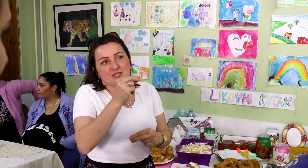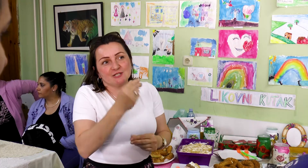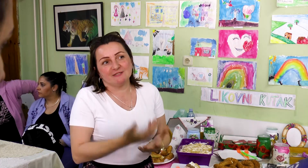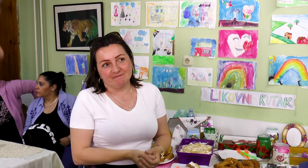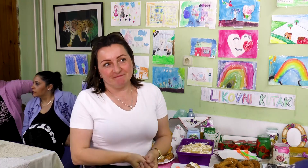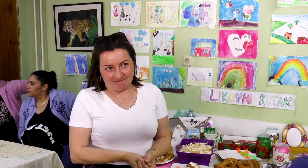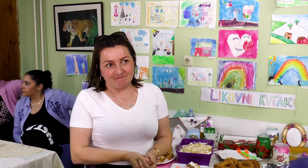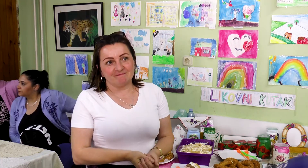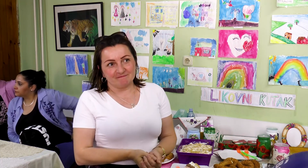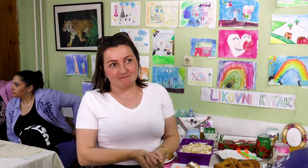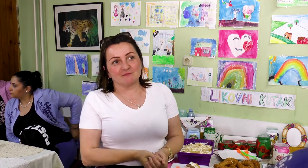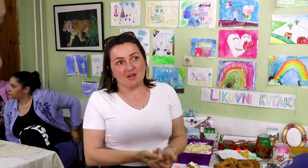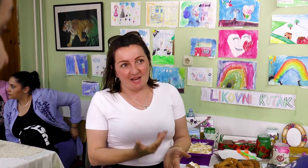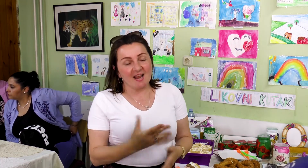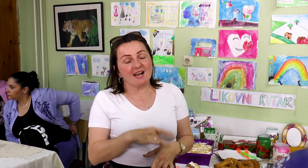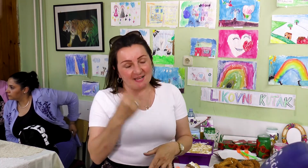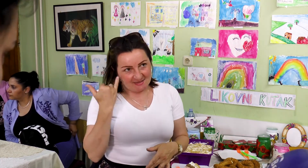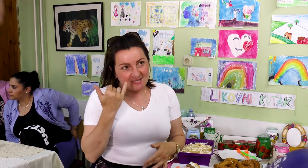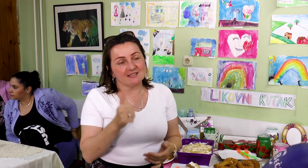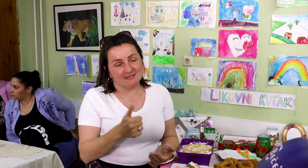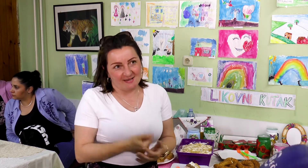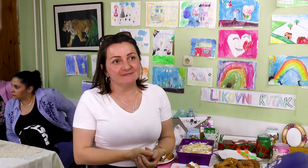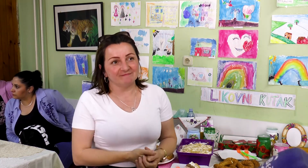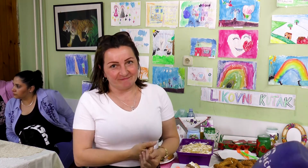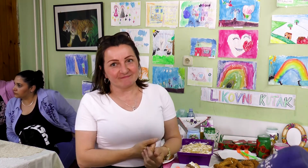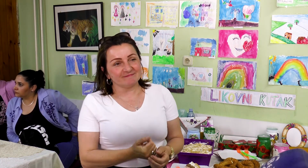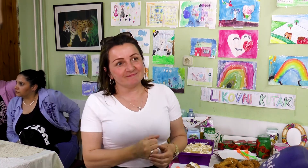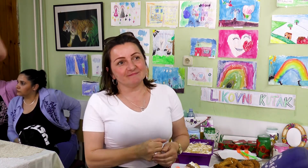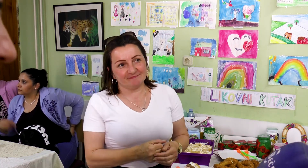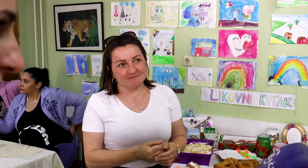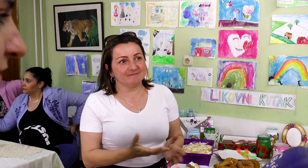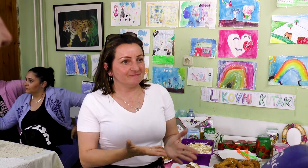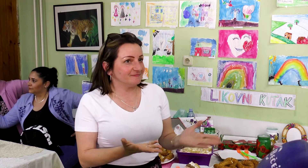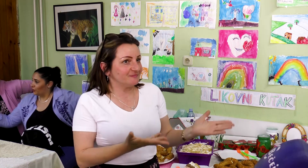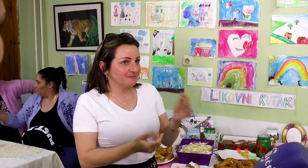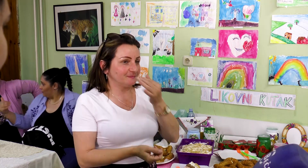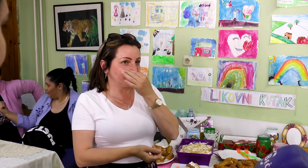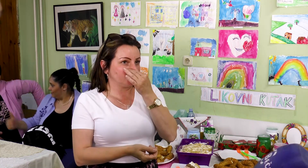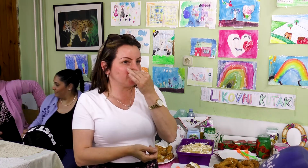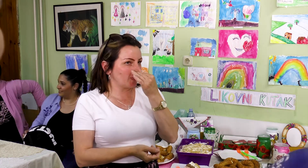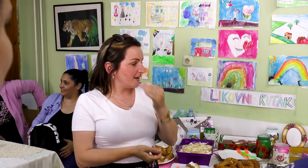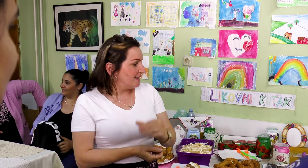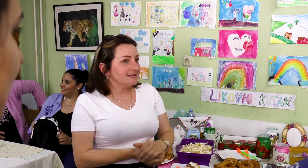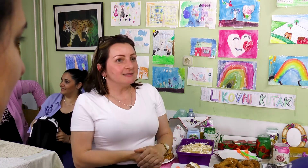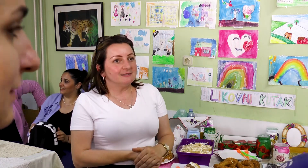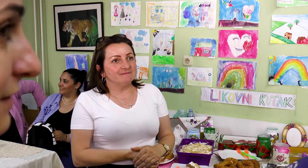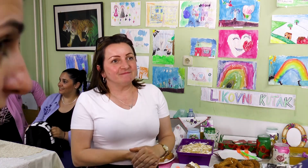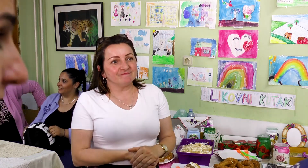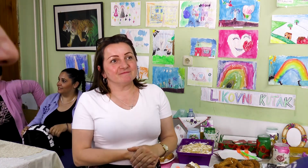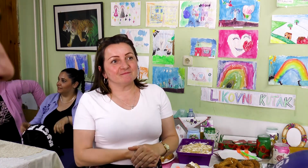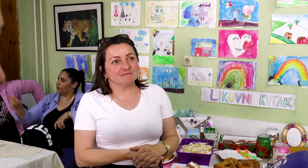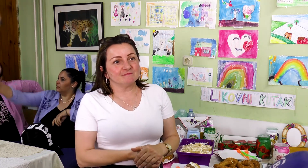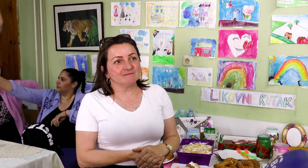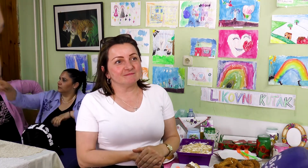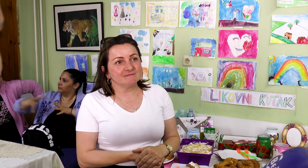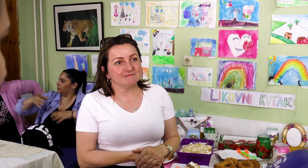je ovde što je došla, vidi nove tehnike u drugim organizacijama, kako su se predstavili, pa ima i nove ideje